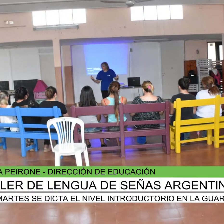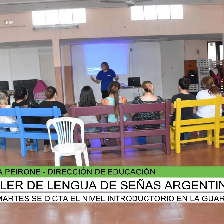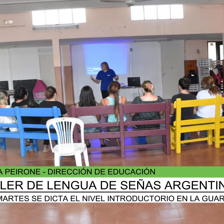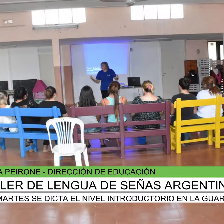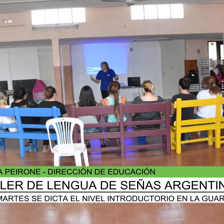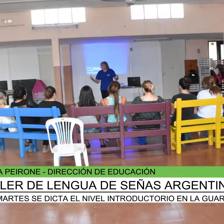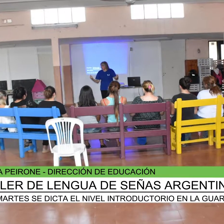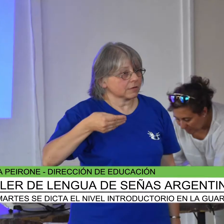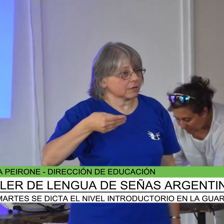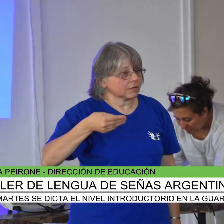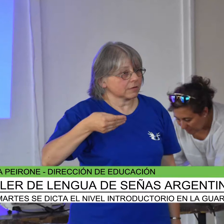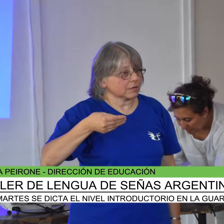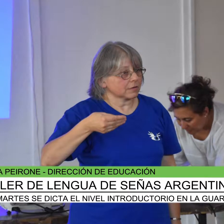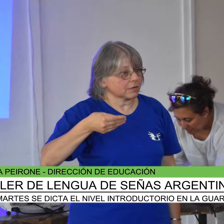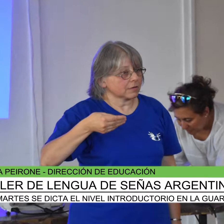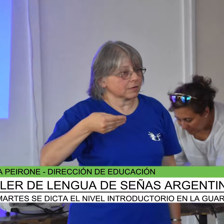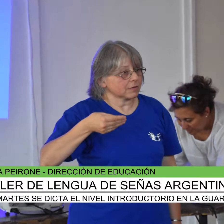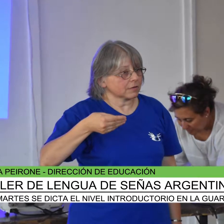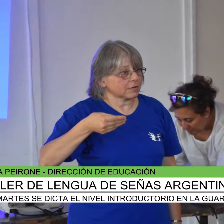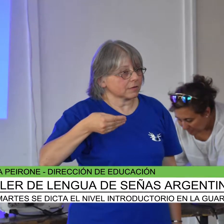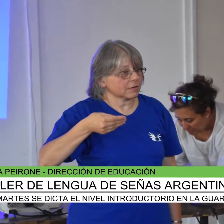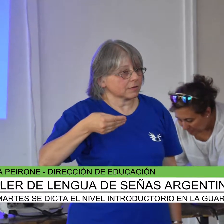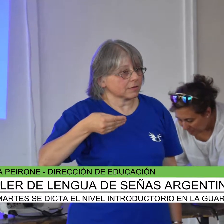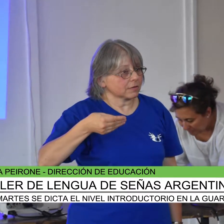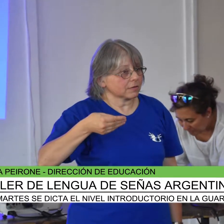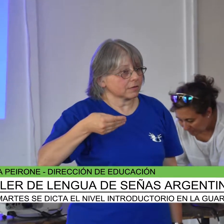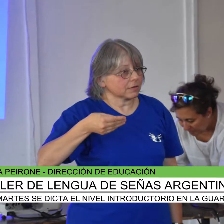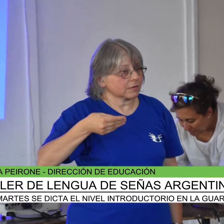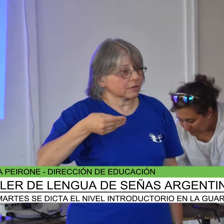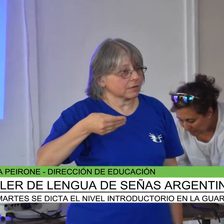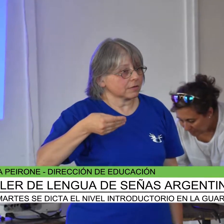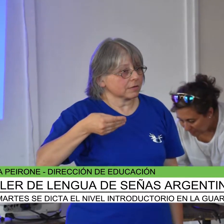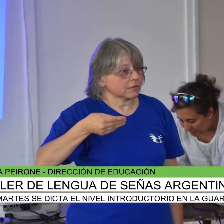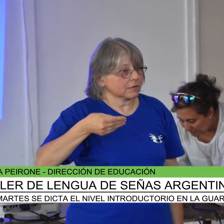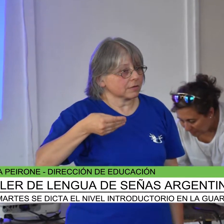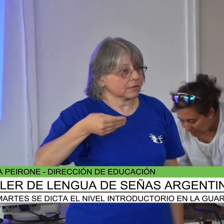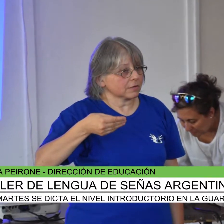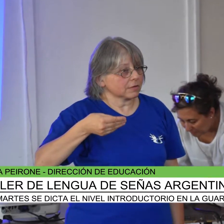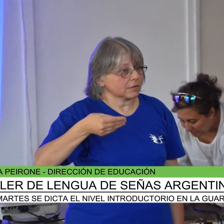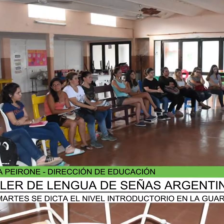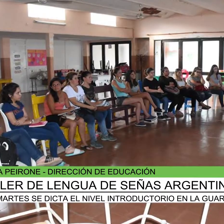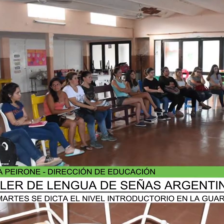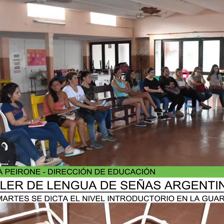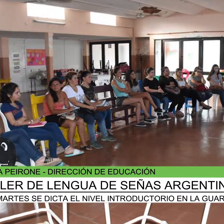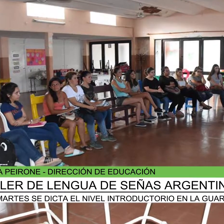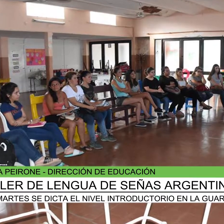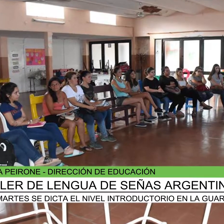trayecto. ¿Necesariamente es para personas que tengan alguna inquietud familiar o puede participar cualquier